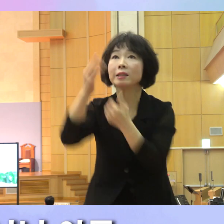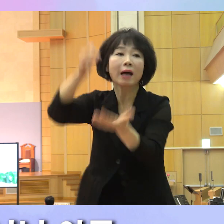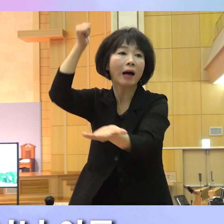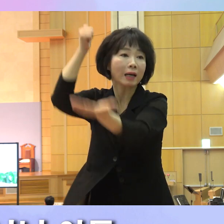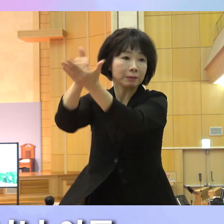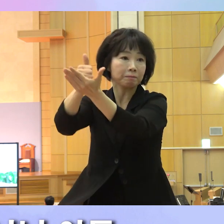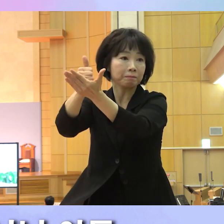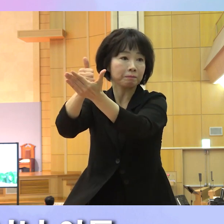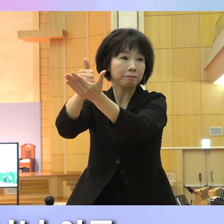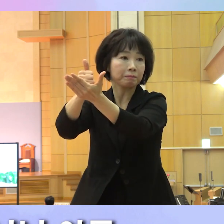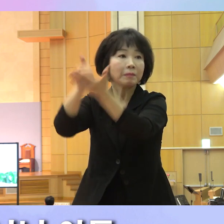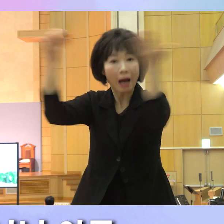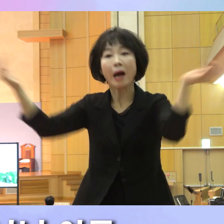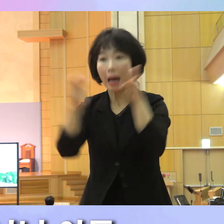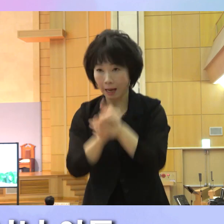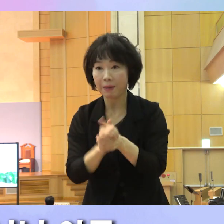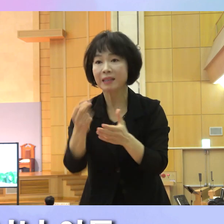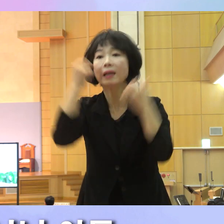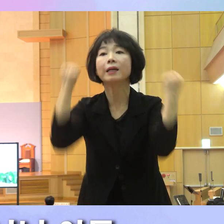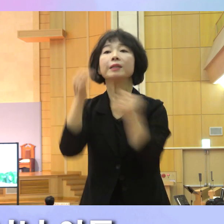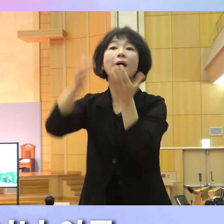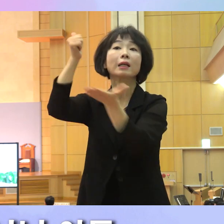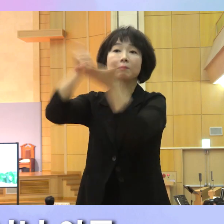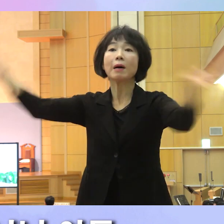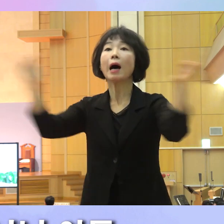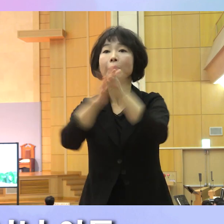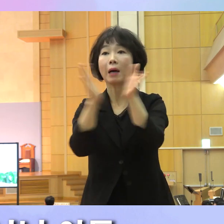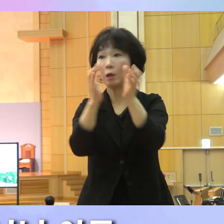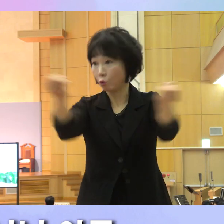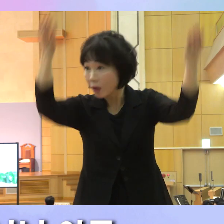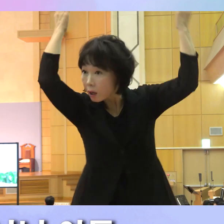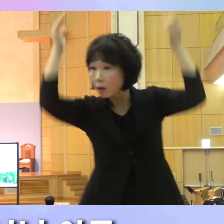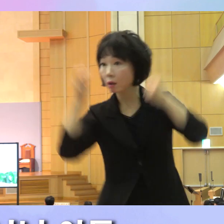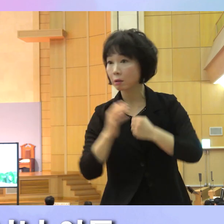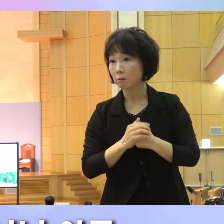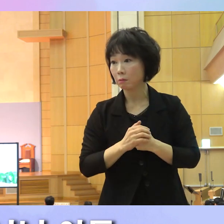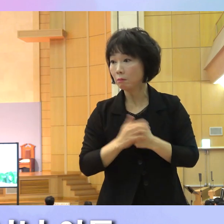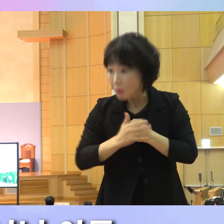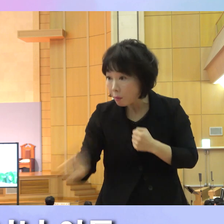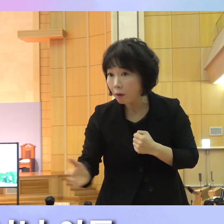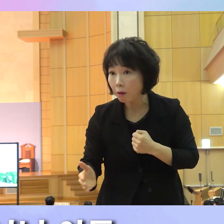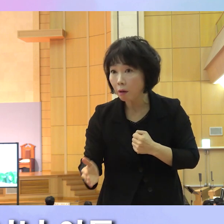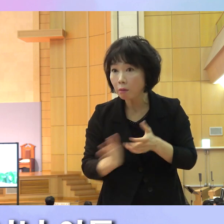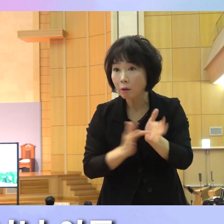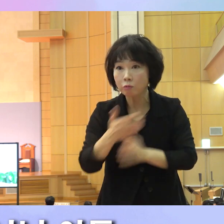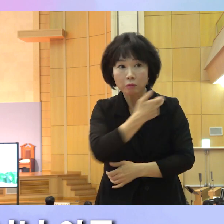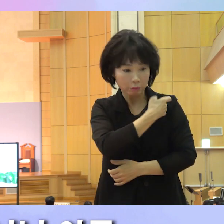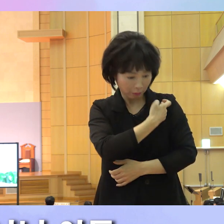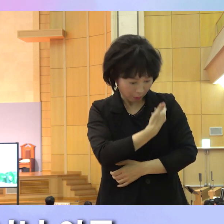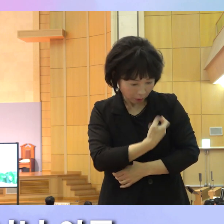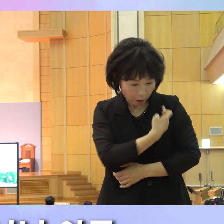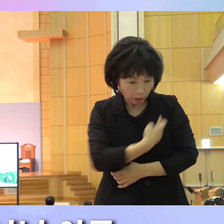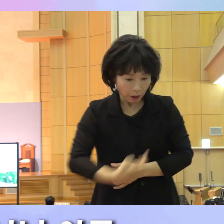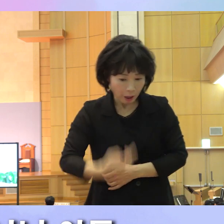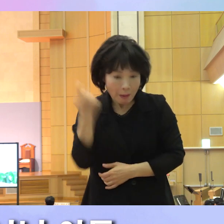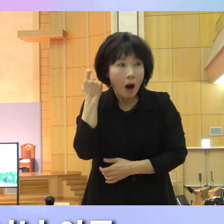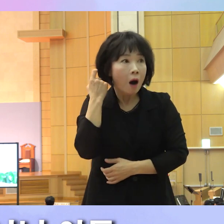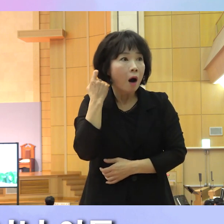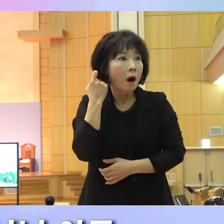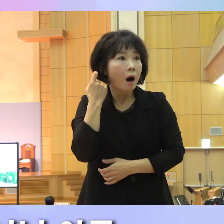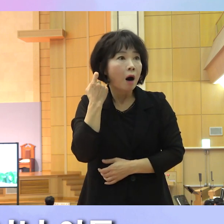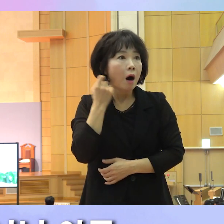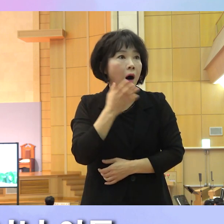살아계신 하나님이로구나. 할렐루야. 그러니까 제자들도 예수님을 믿어서 제자가